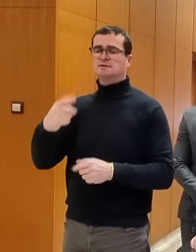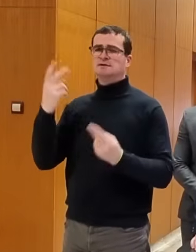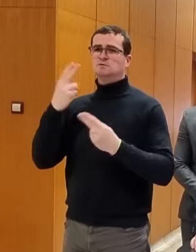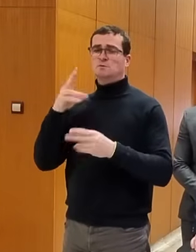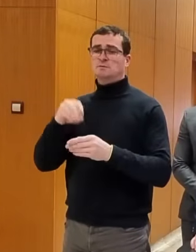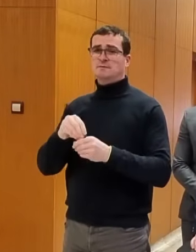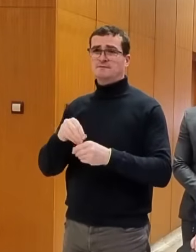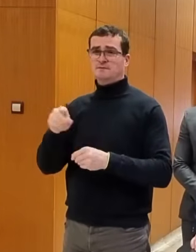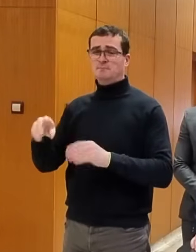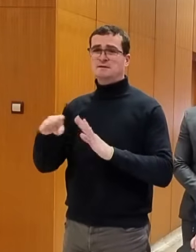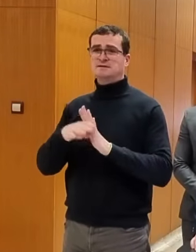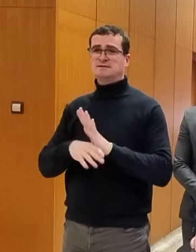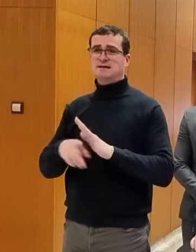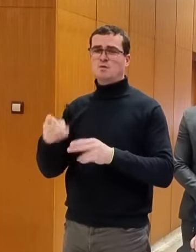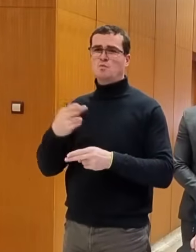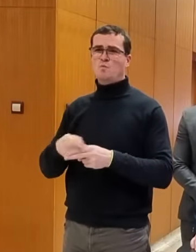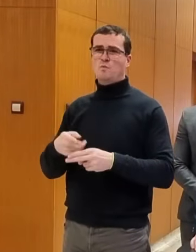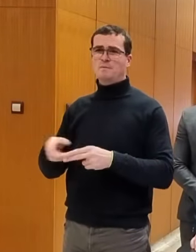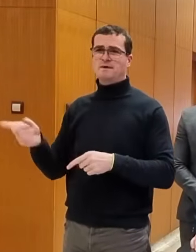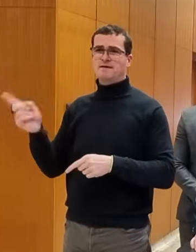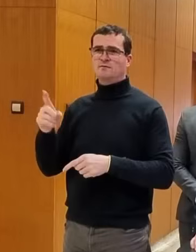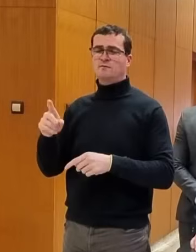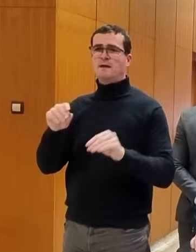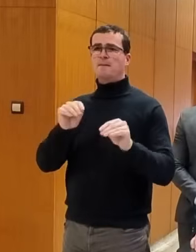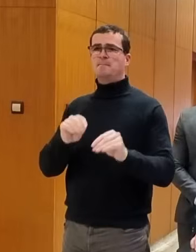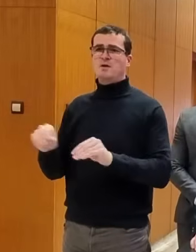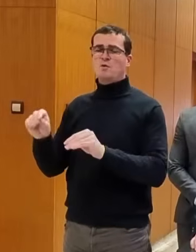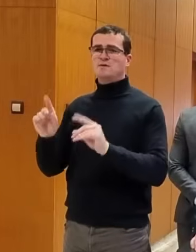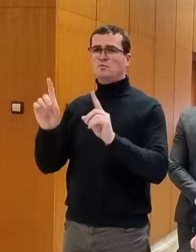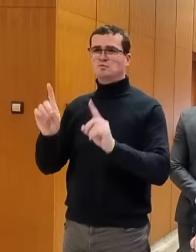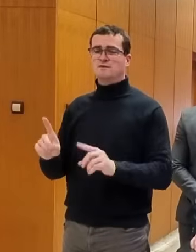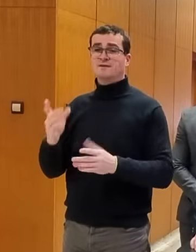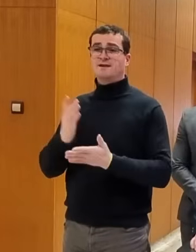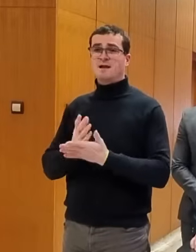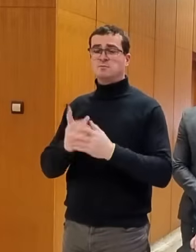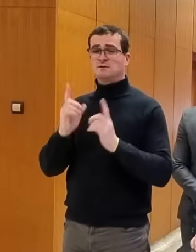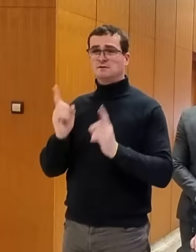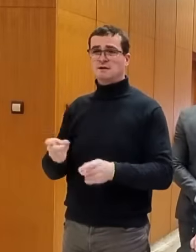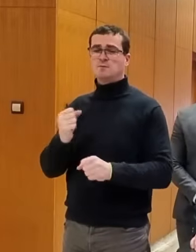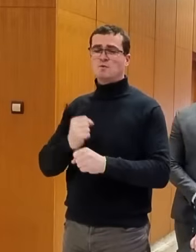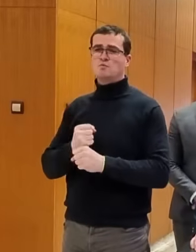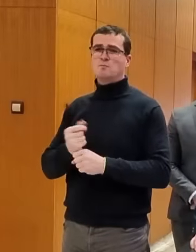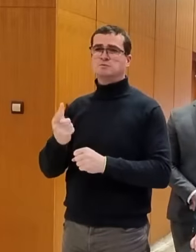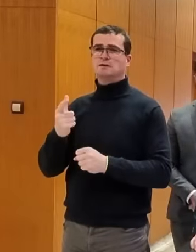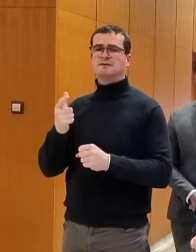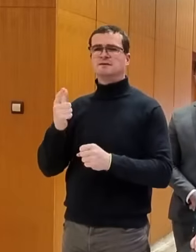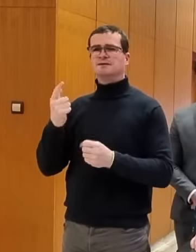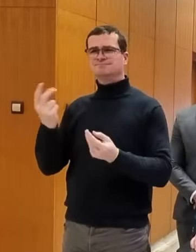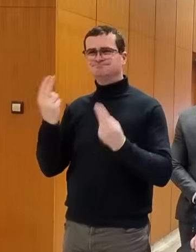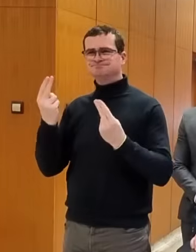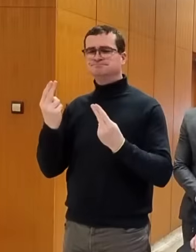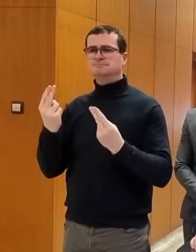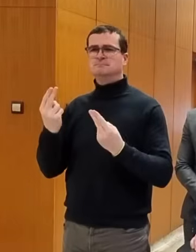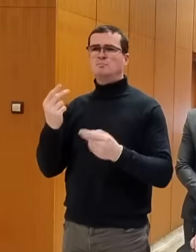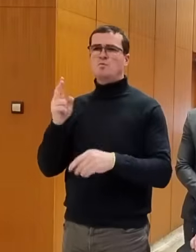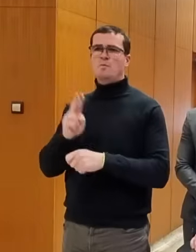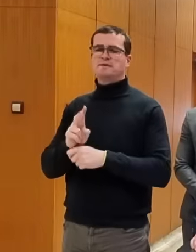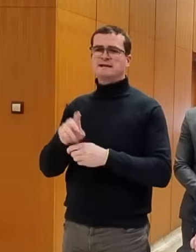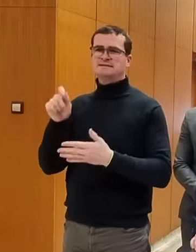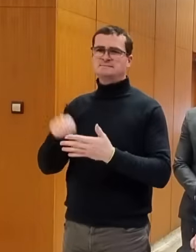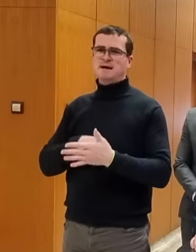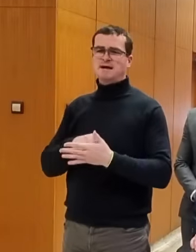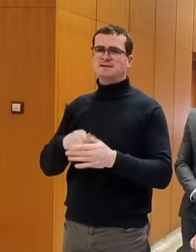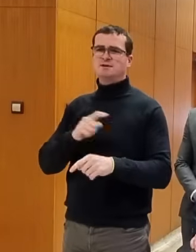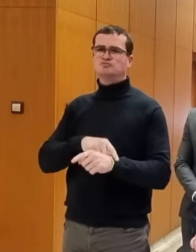Samozrejme s tým, že zákon upravuje prechodné ustanovenia v prípade, ak bude treba vykonať nejaké neodkladné opatrenia, aby neprišlo k zmareniu